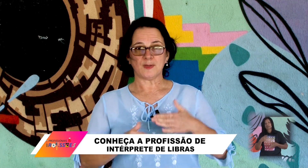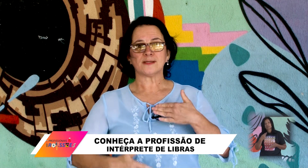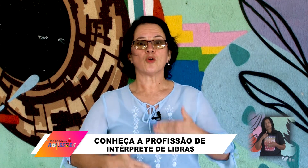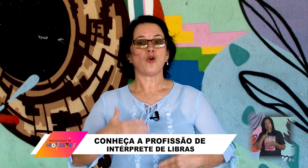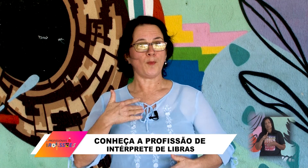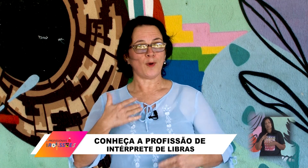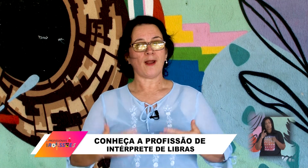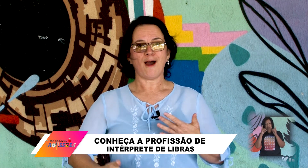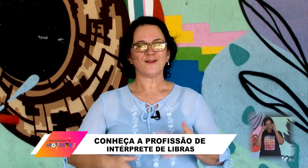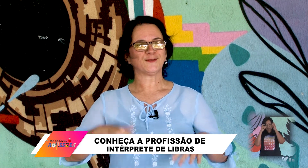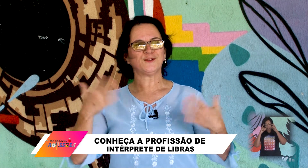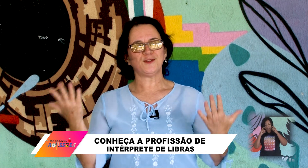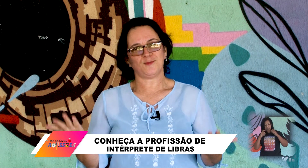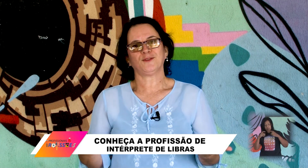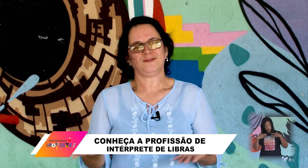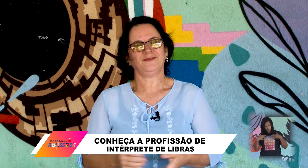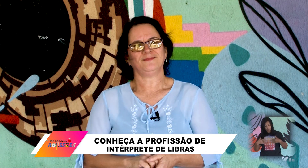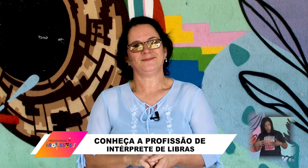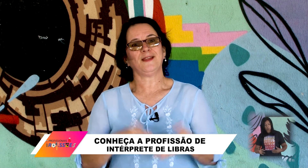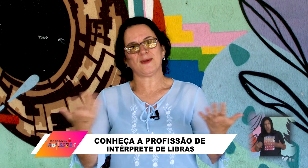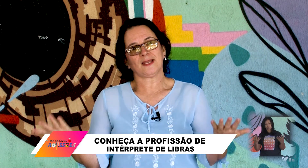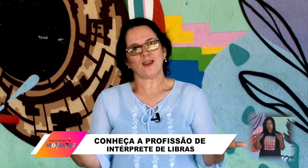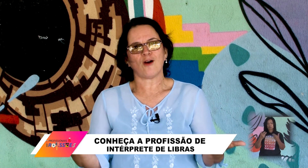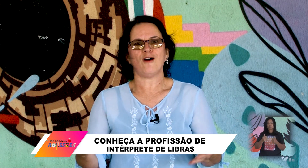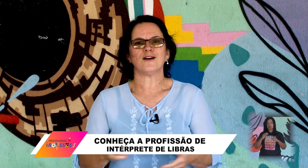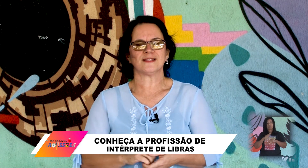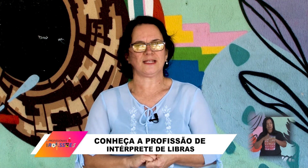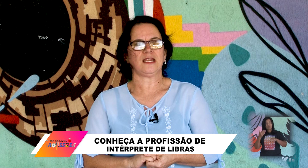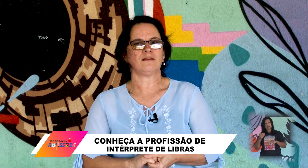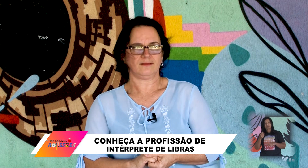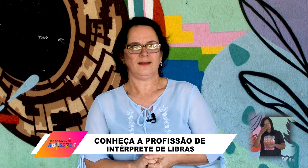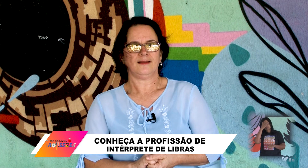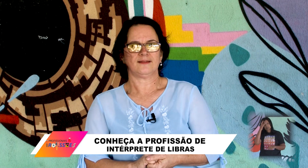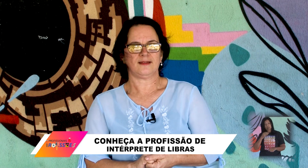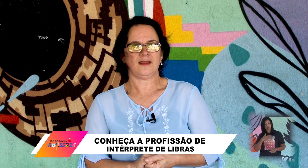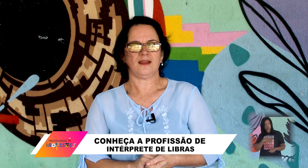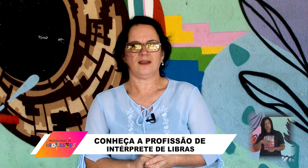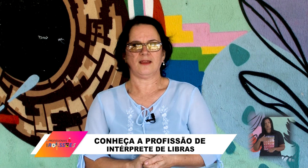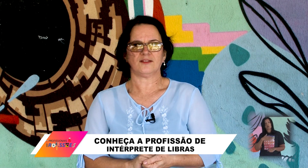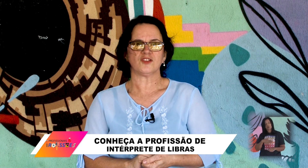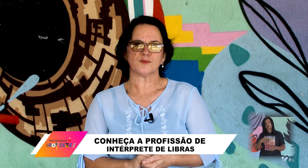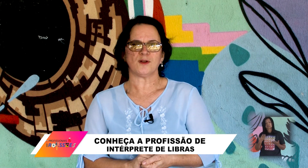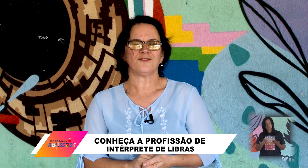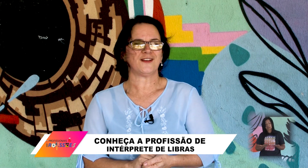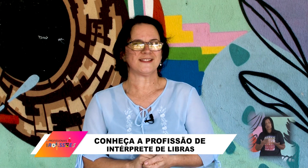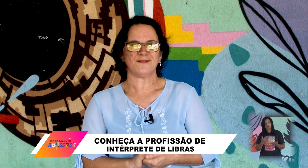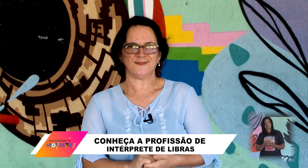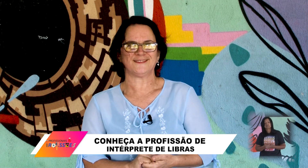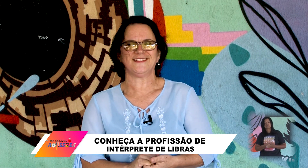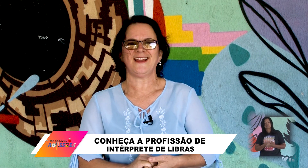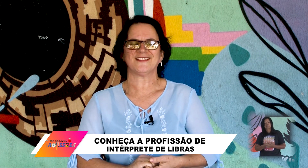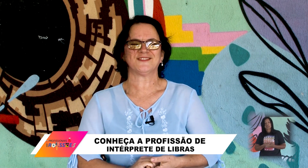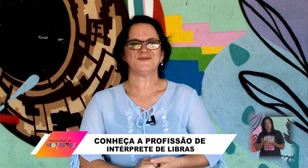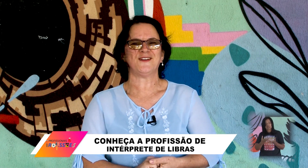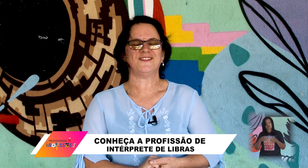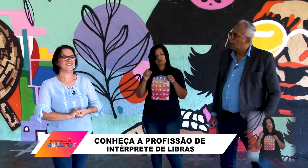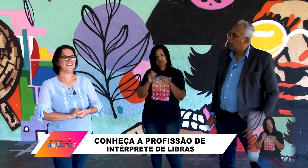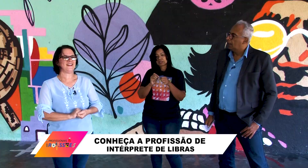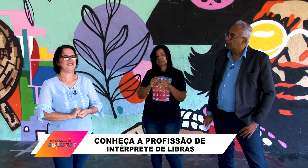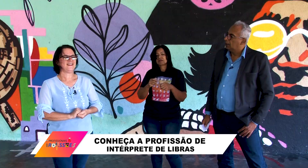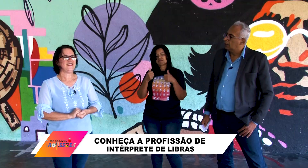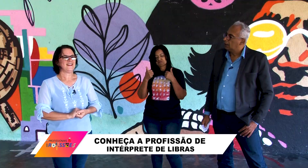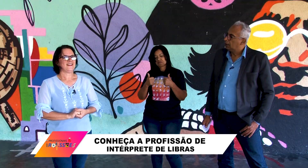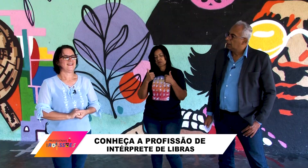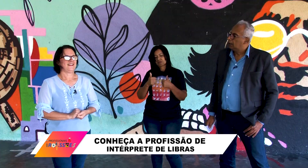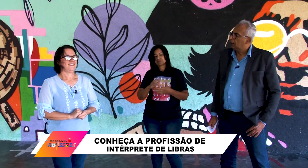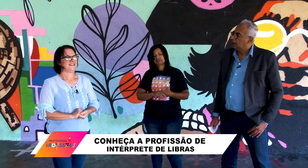a expressão corporal e tudo é muito... né? Mas quem gosta, quem se dispõe a fazer é muito 10, muito bom,